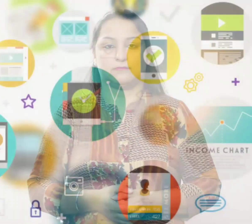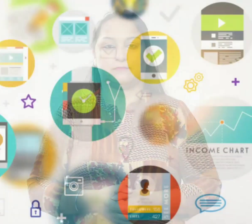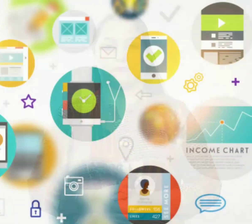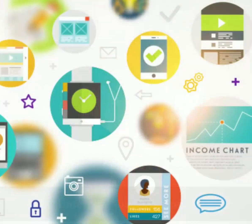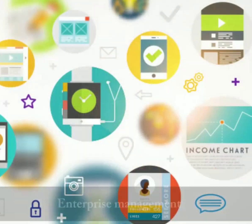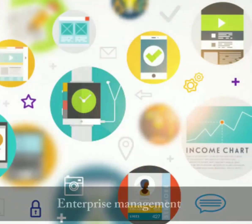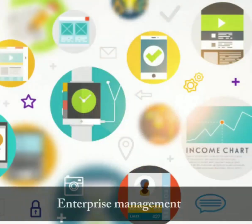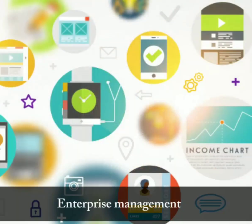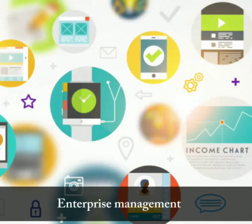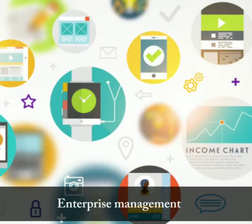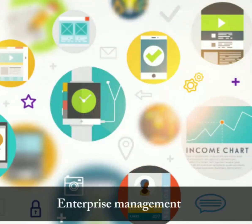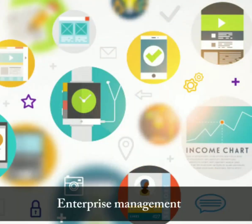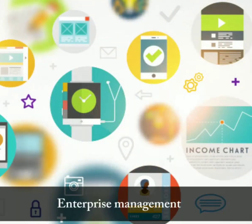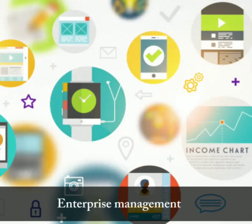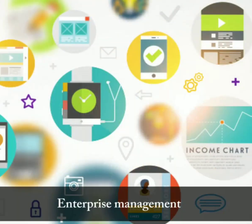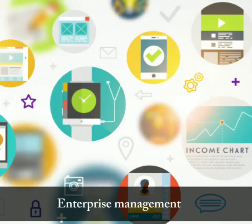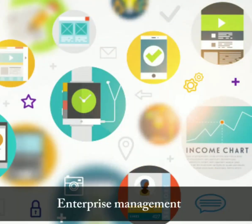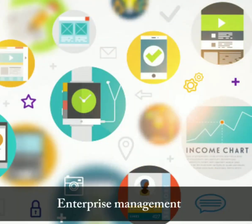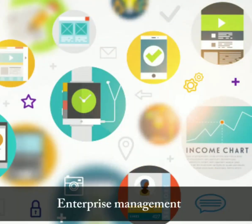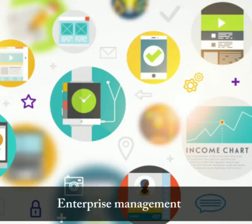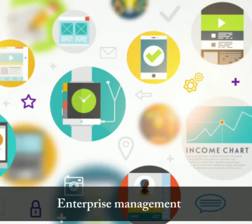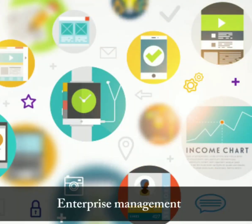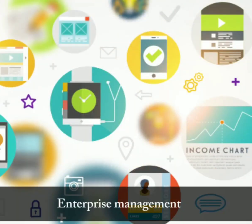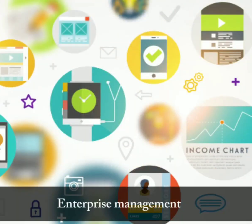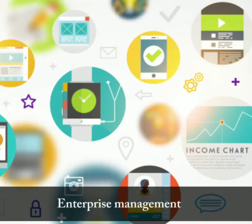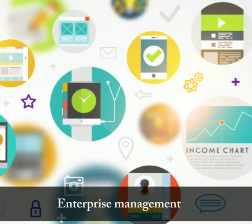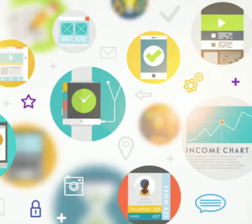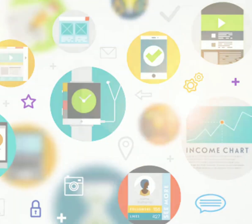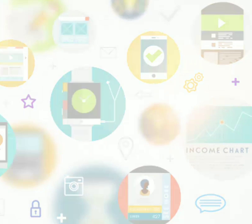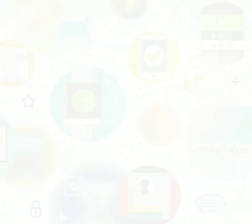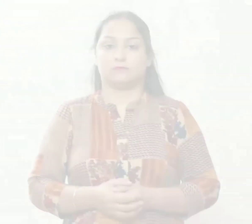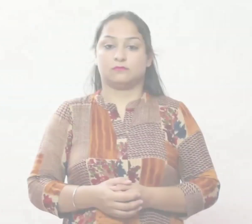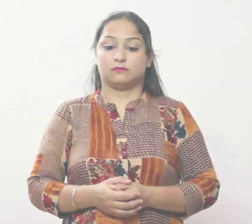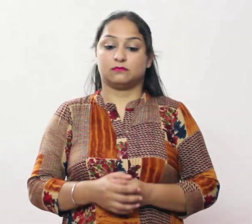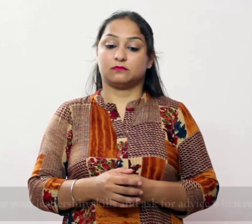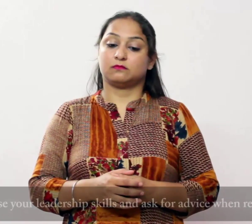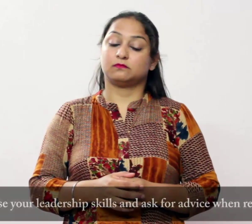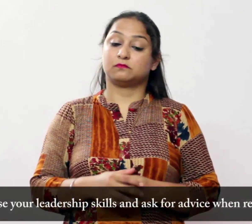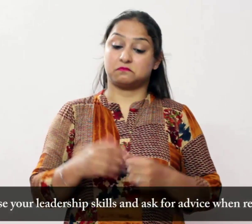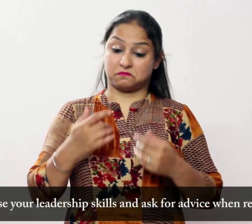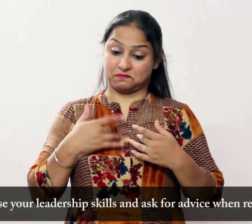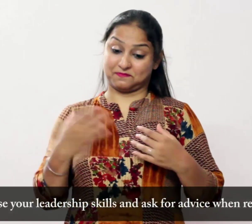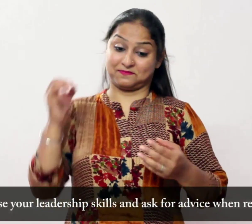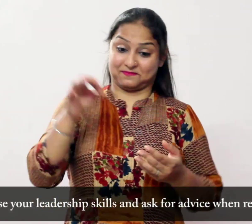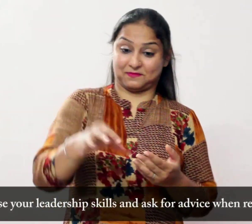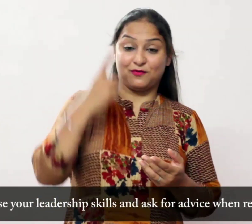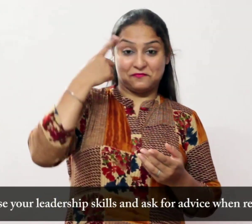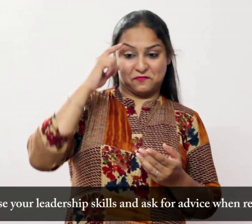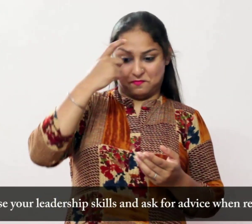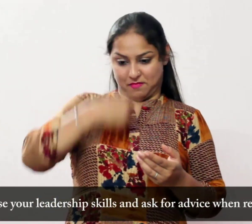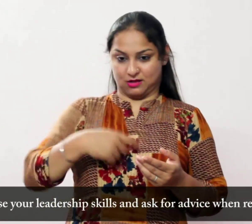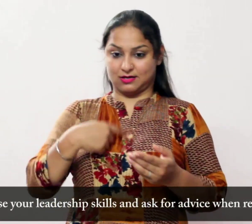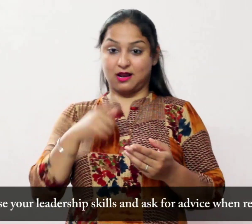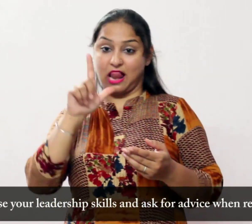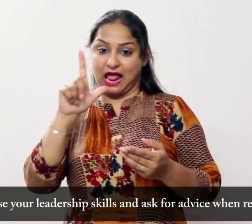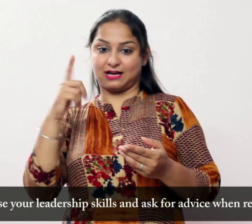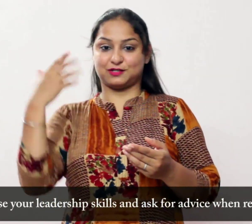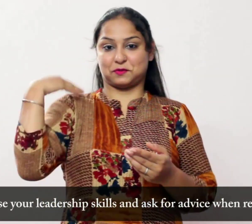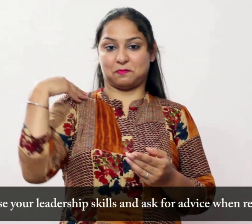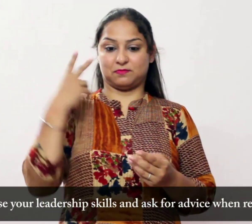से प्रबंधित करने के लिए कुछ सरल चरणों को एक नज़र डालें। अपने नेतृत्व कौशल का